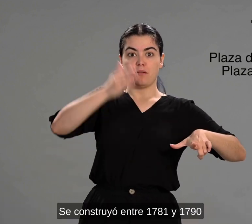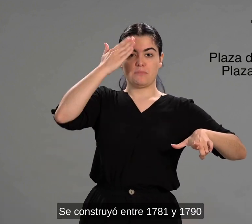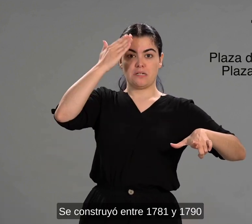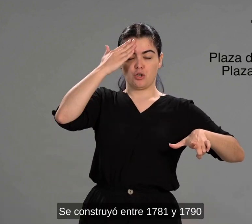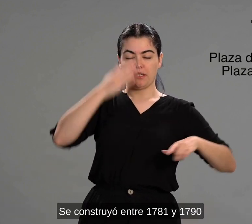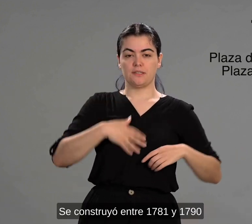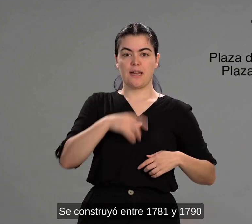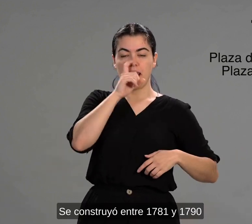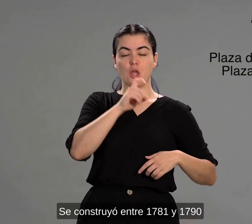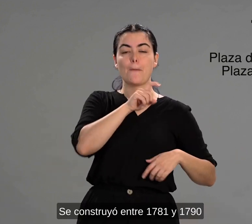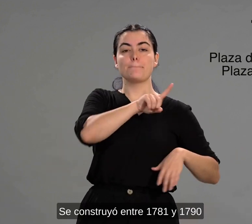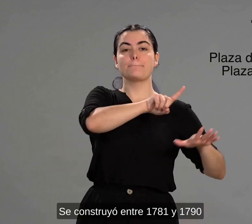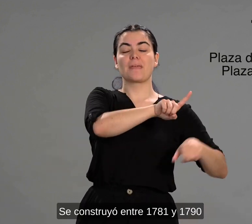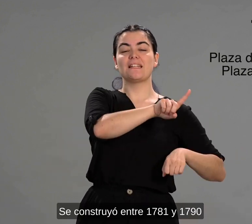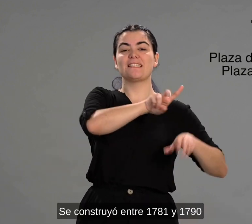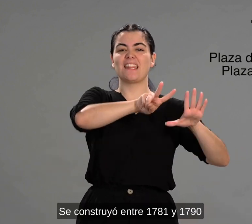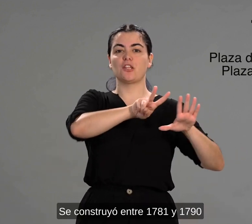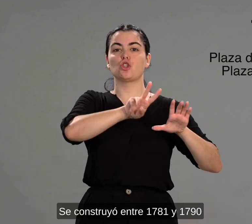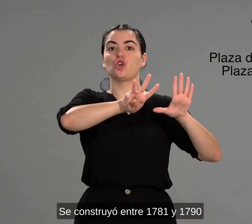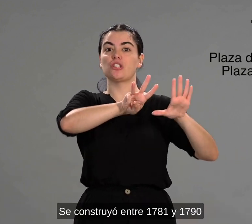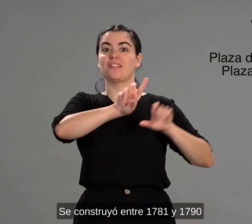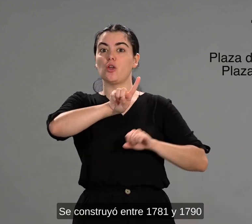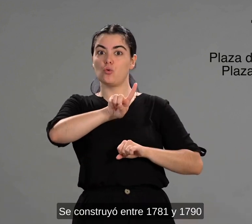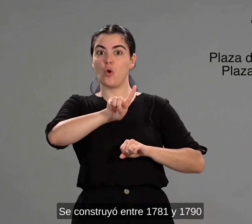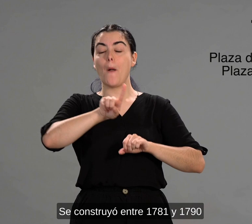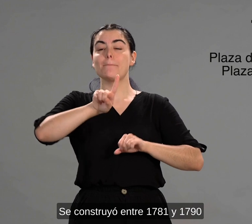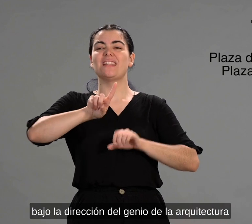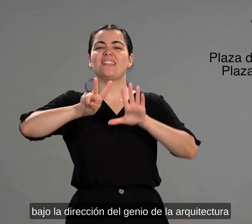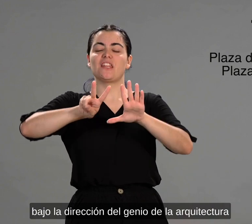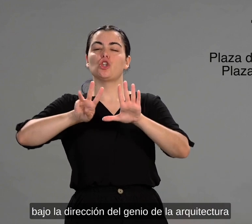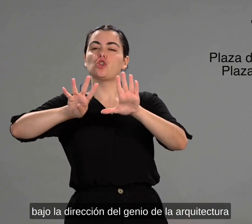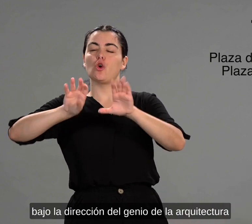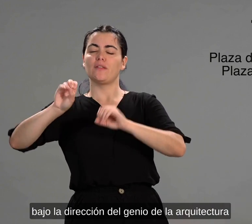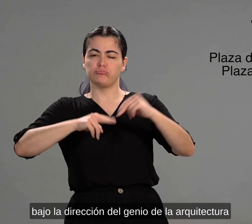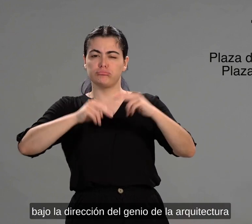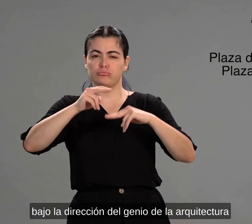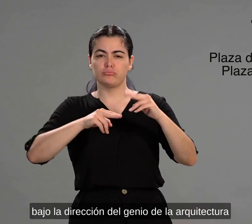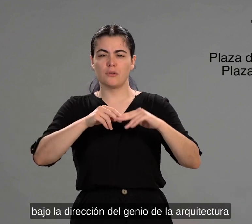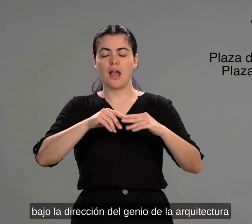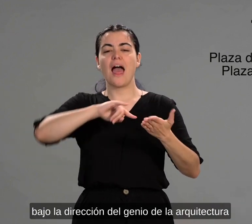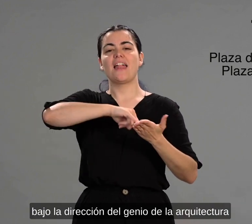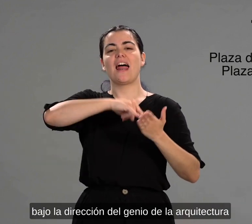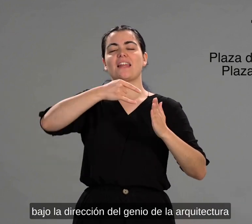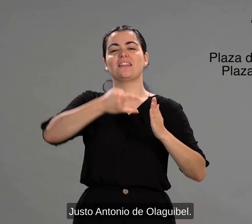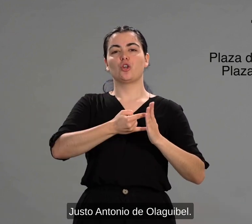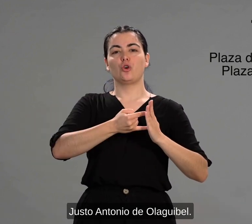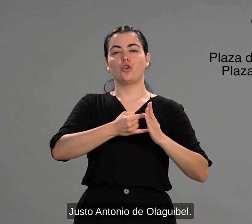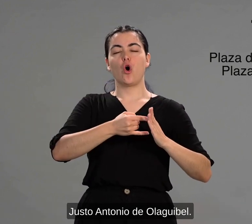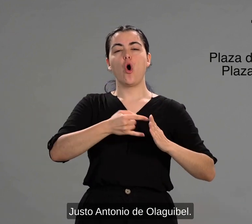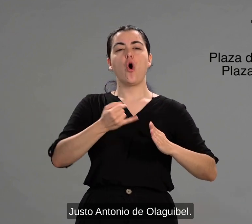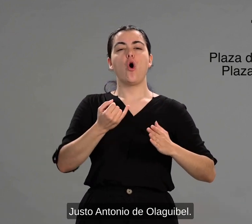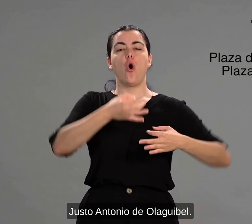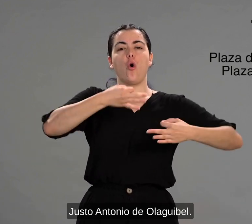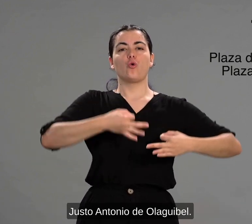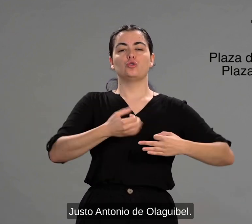Se construyó entre 1781 y 1790 bajo la dirección del genio de la arquitectura, Justo Antonio de Olaguibel.